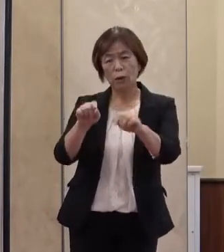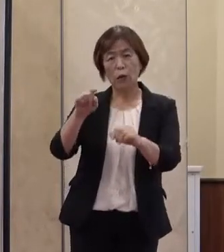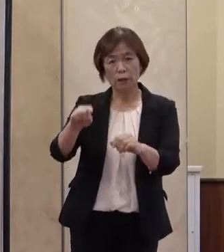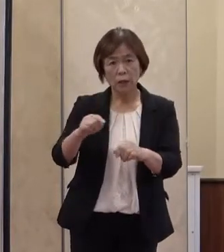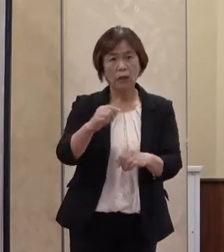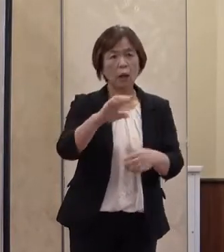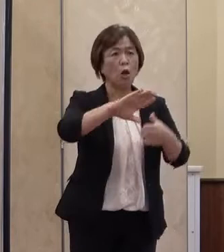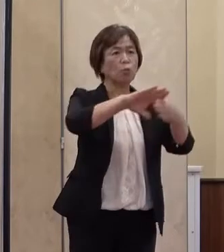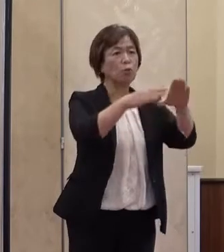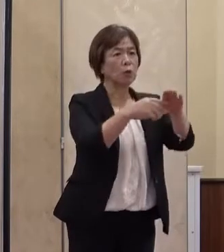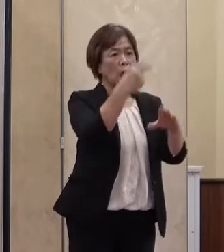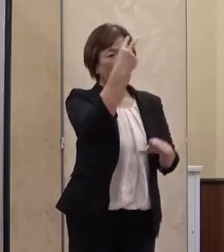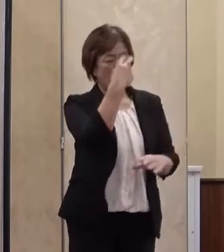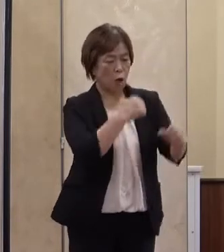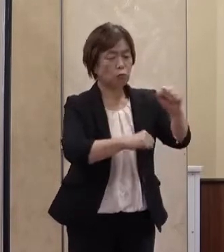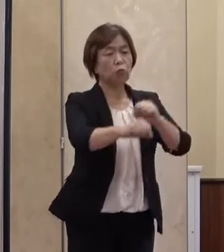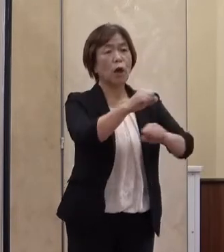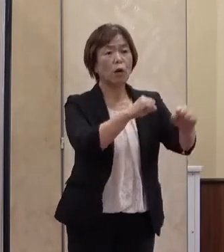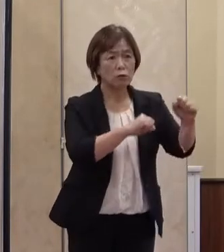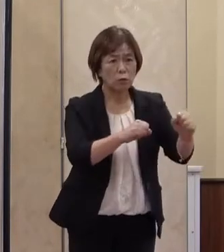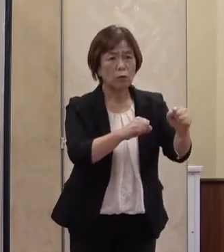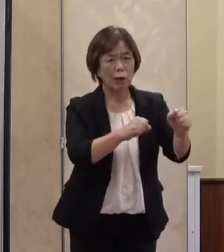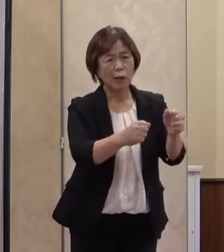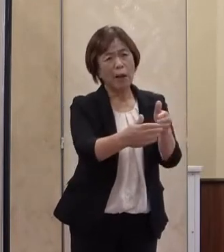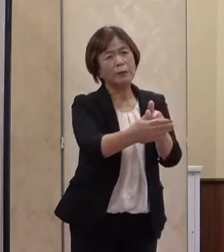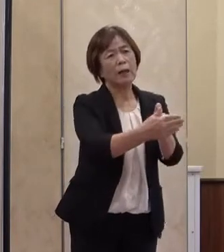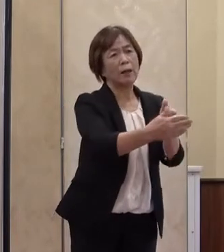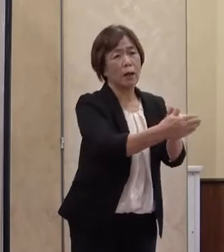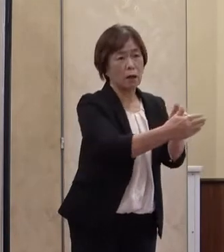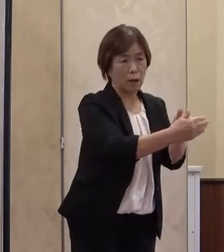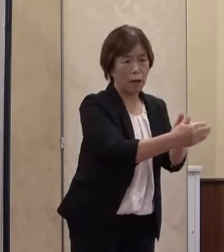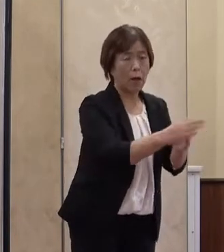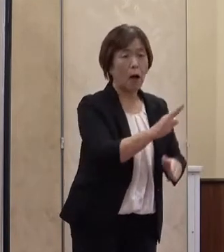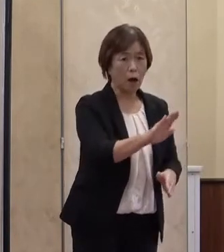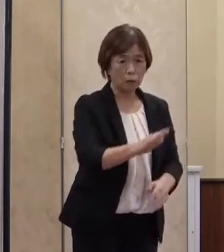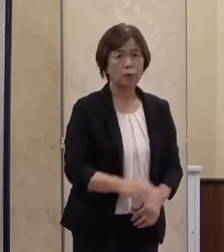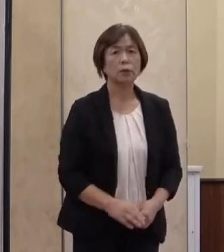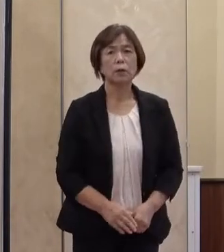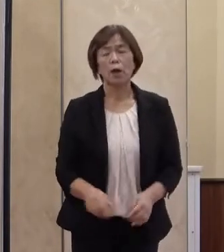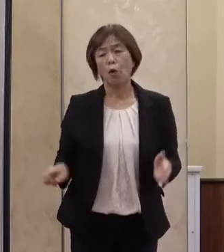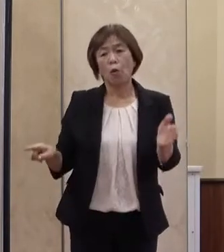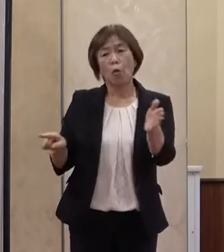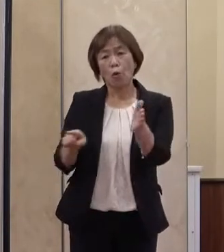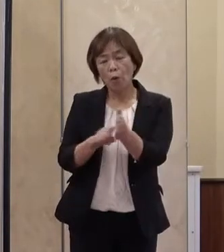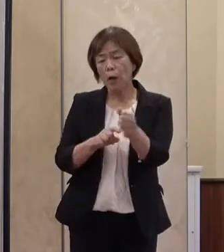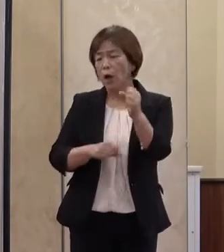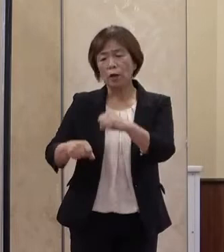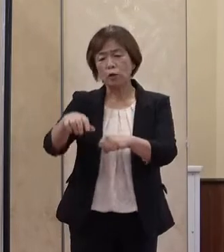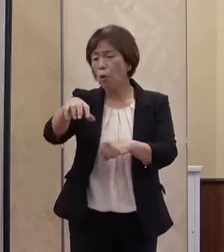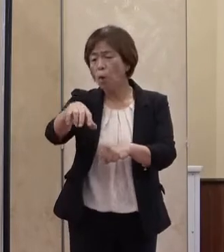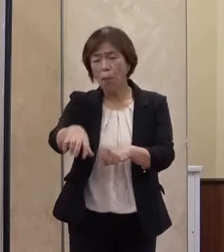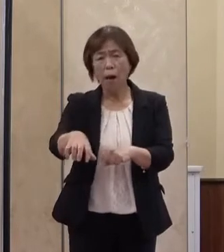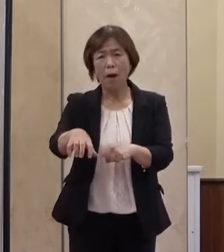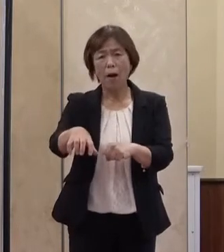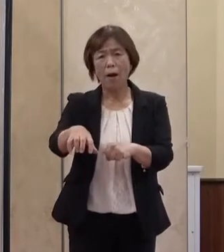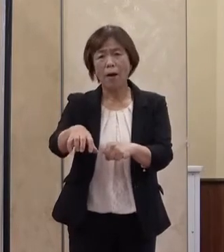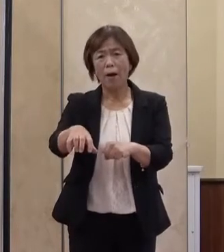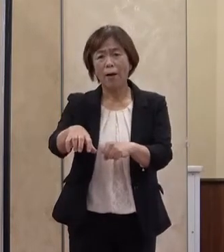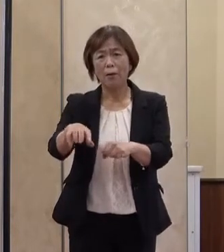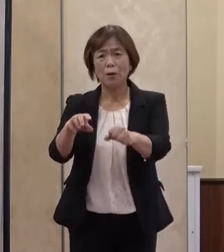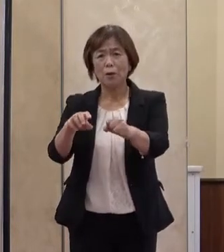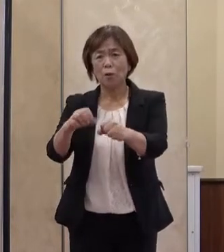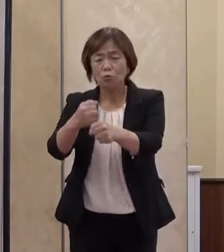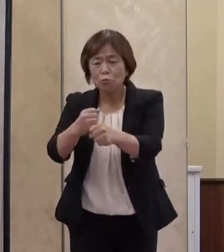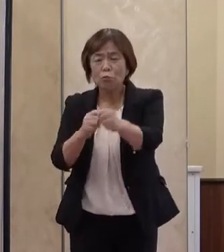術活動というのがかなり制限をされているという状況です。この間そういった活躍の場ができるようにということで取り組んでき